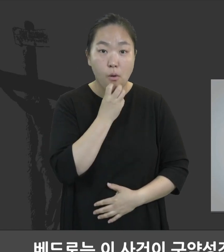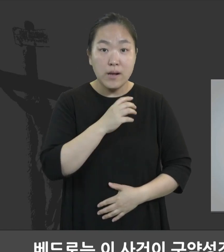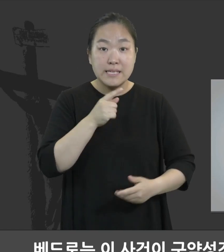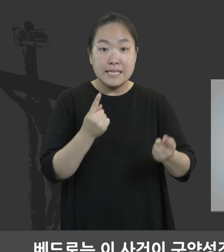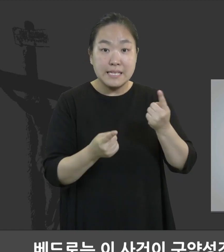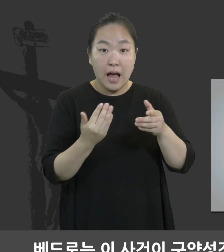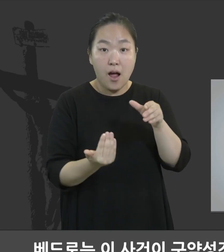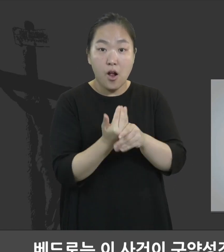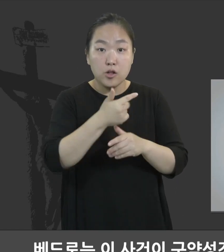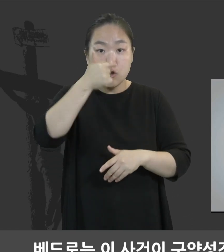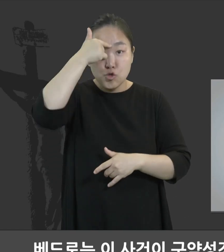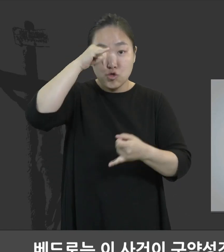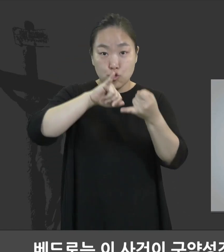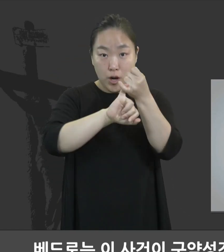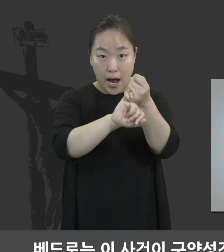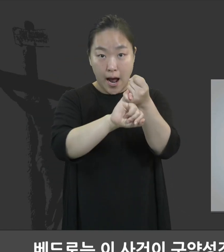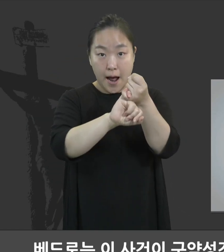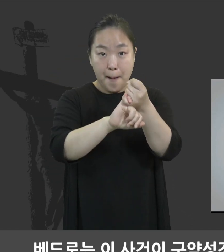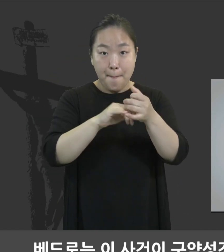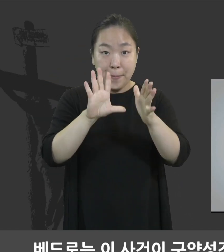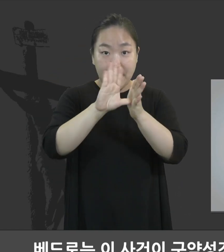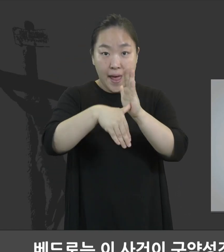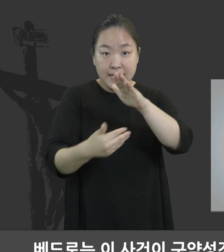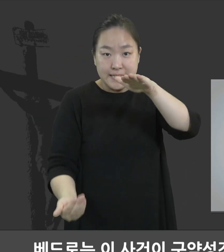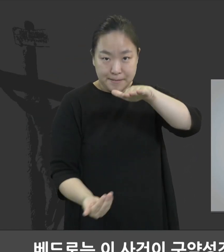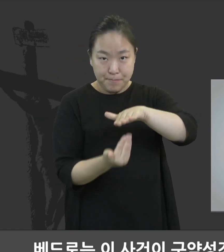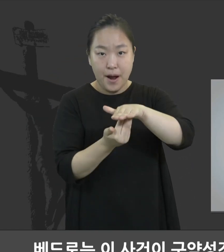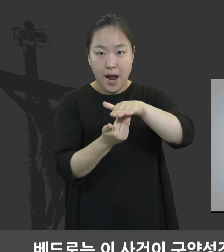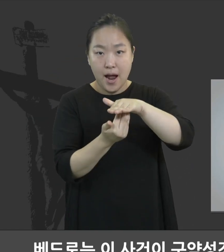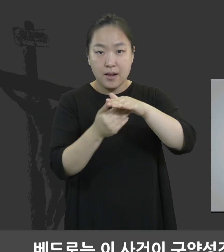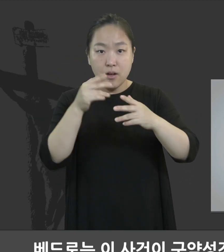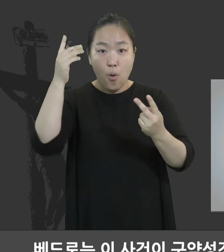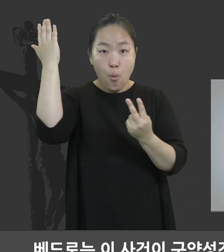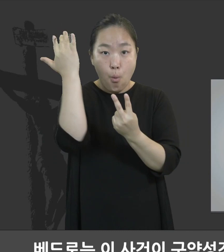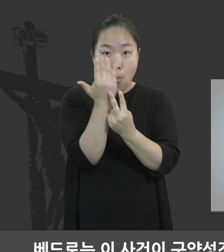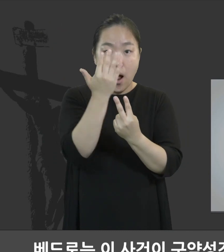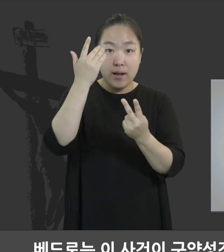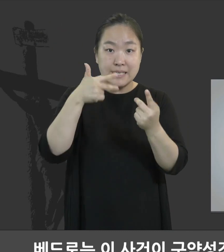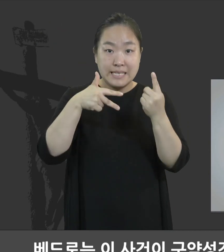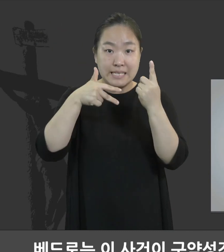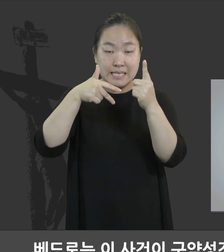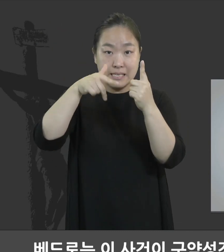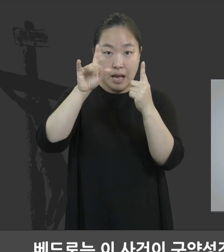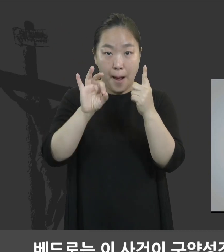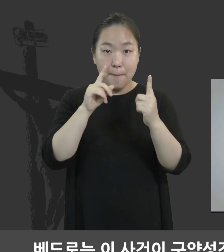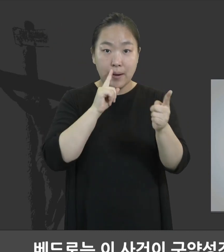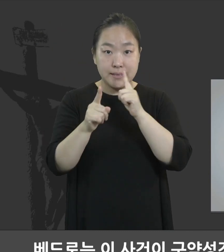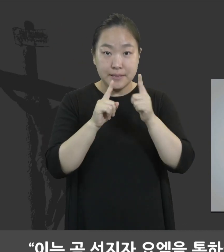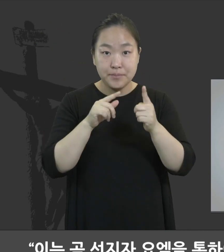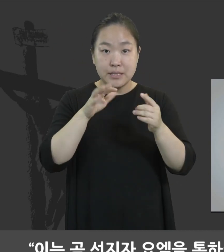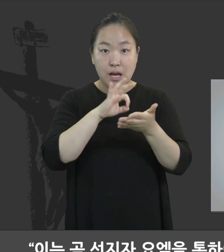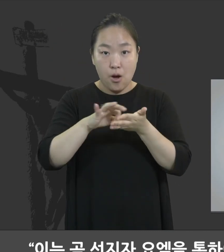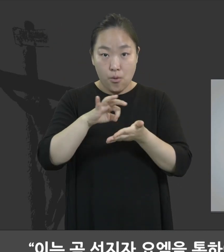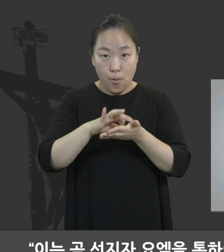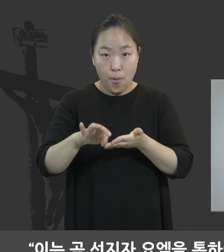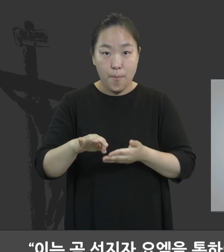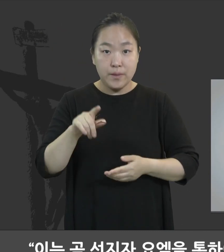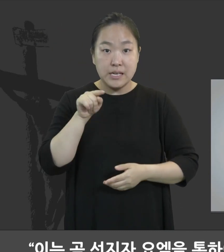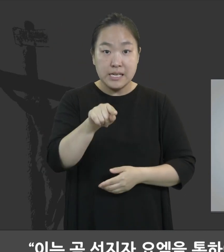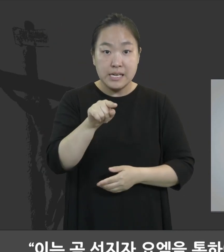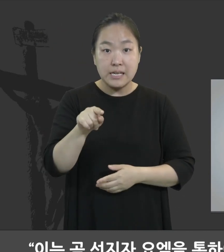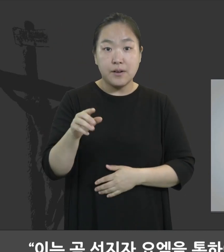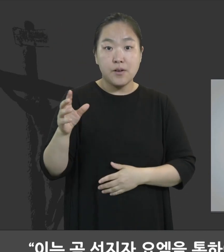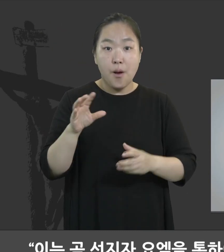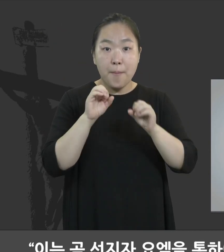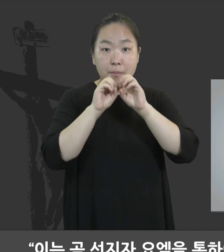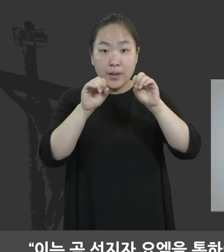베드로는 이 사건이 구약 성경의 성취라고 말하며 요엘서 2장을 인용합니다. 이는 곧